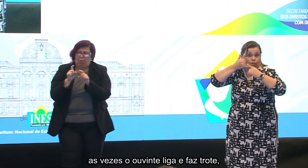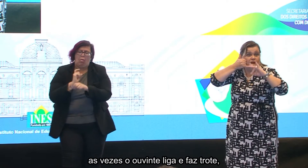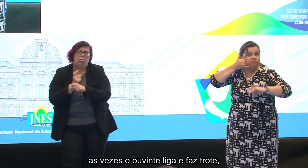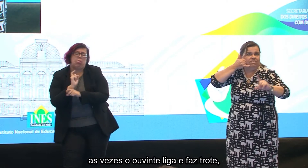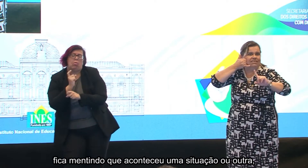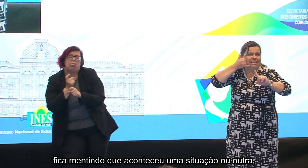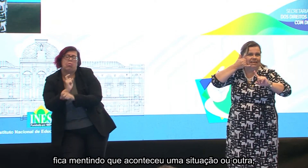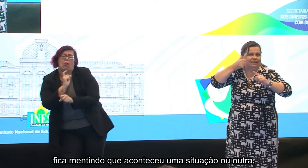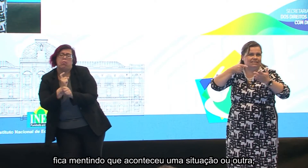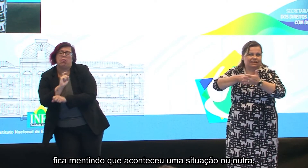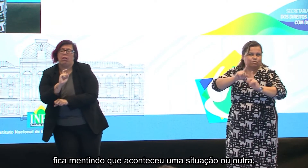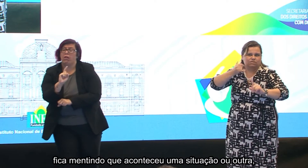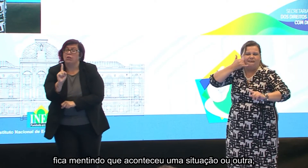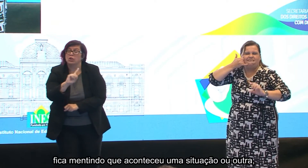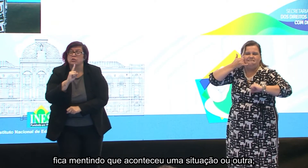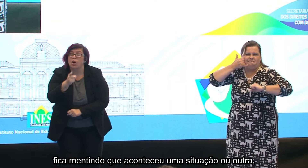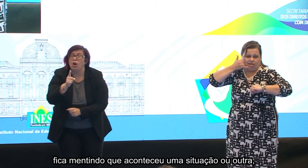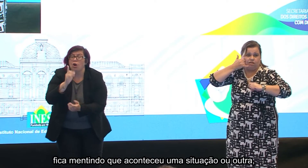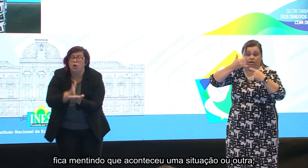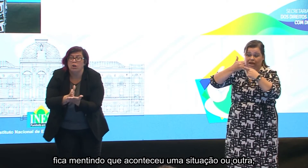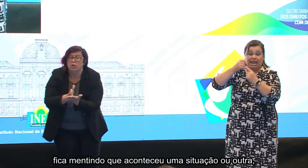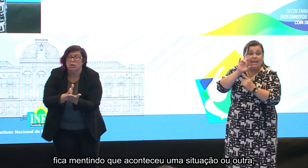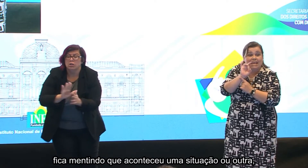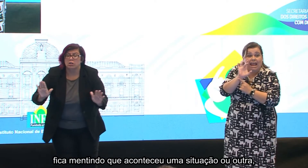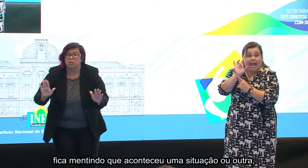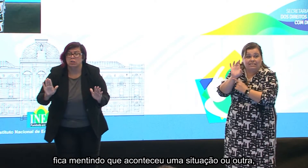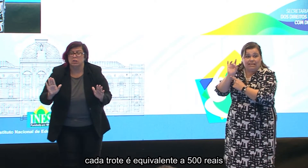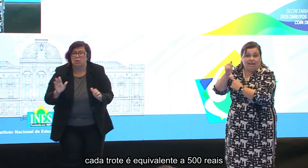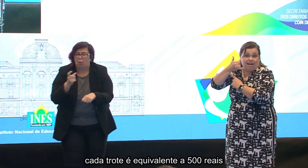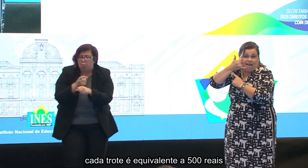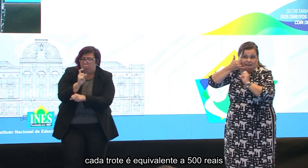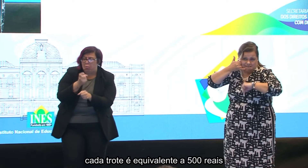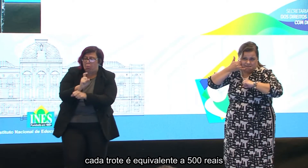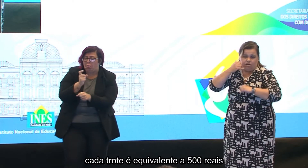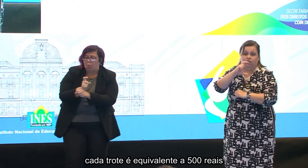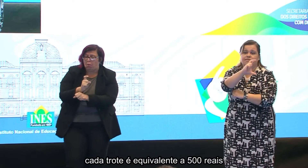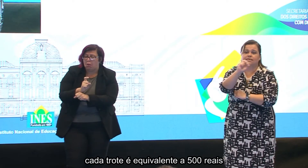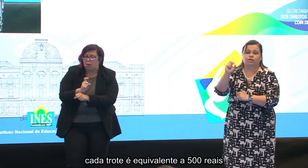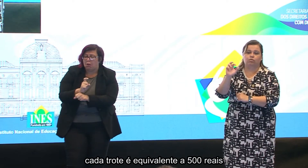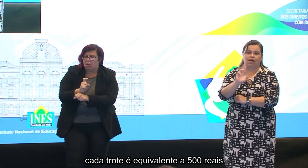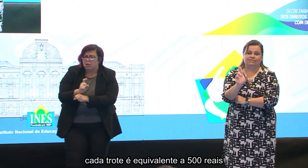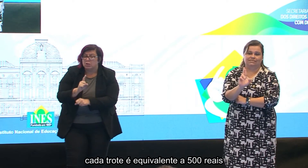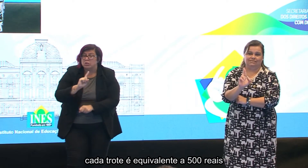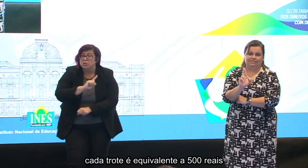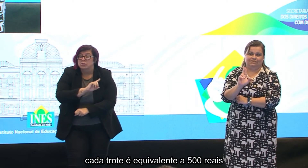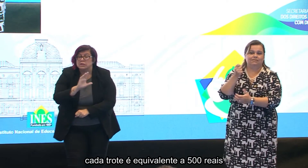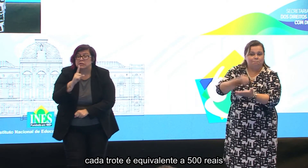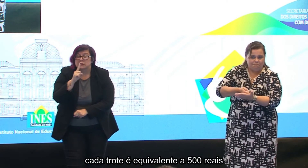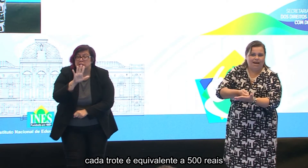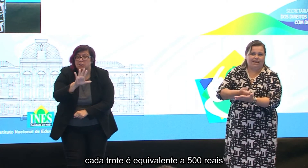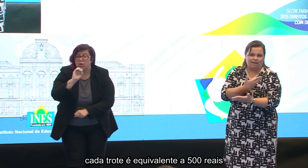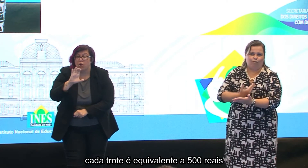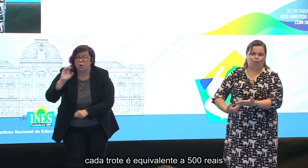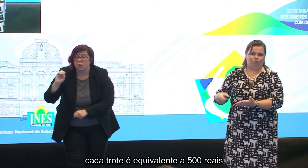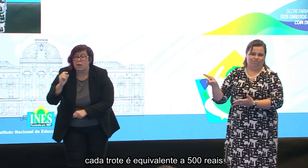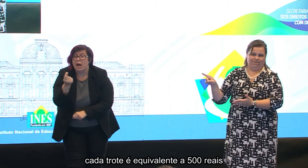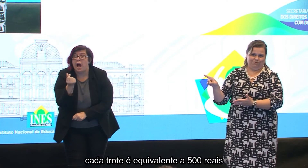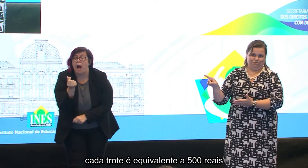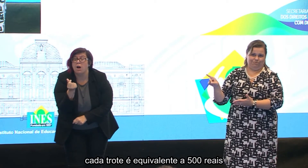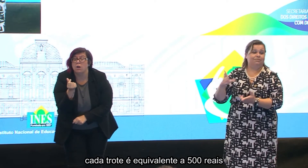trote, fica mentindo que aconteceu uma situação ou outra. E cada trote é equivalente a R$ 500